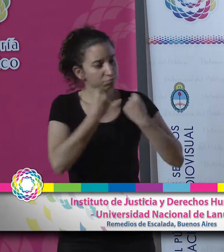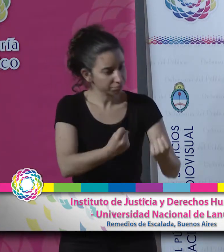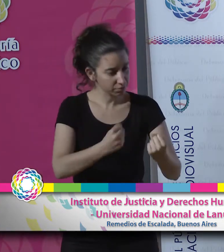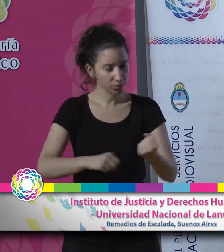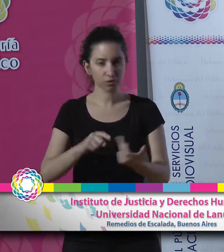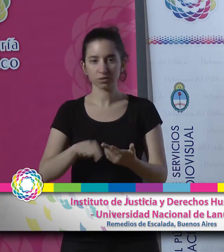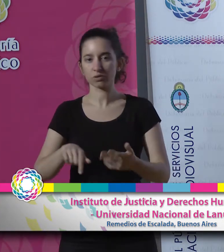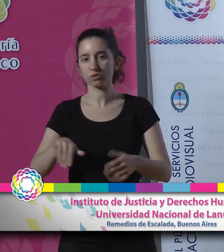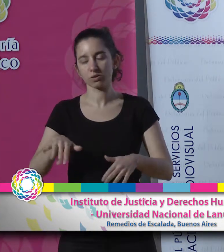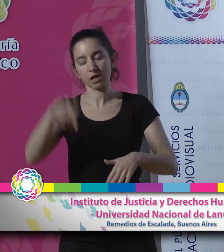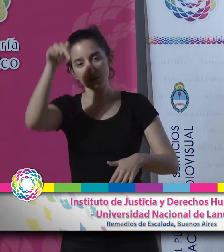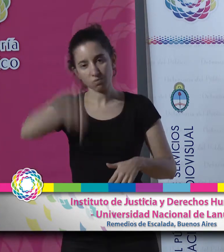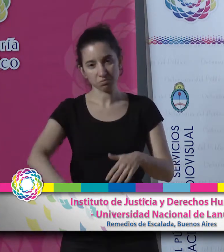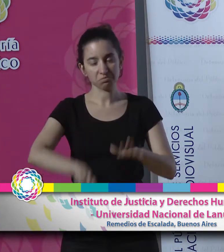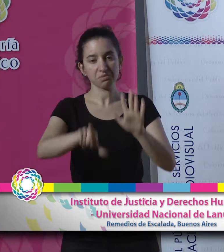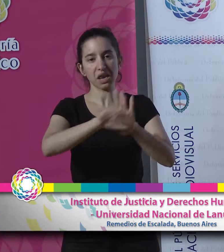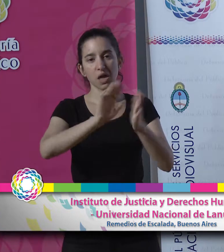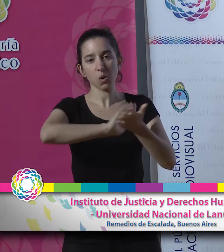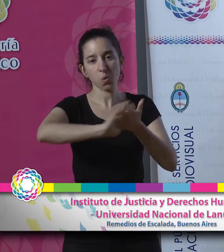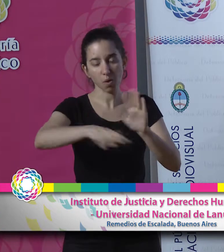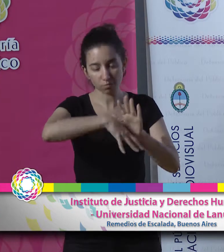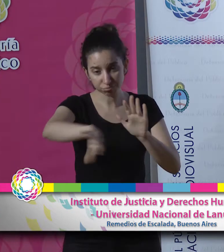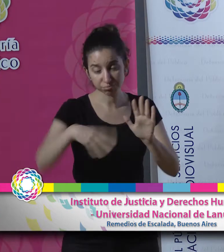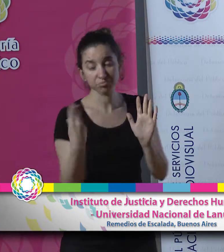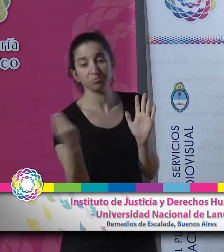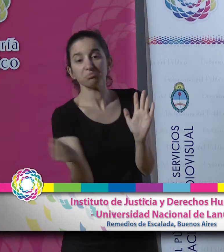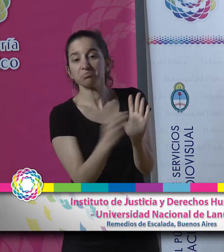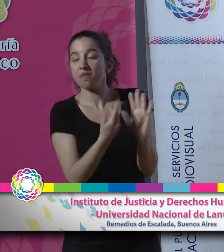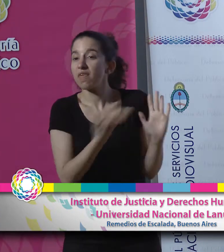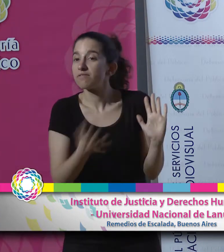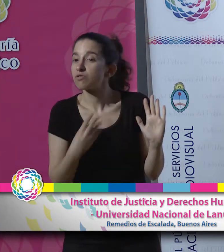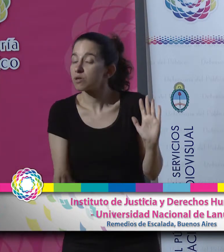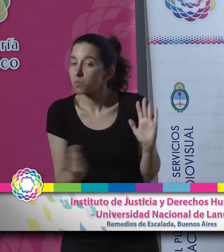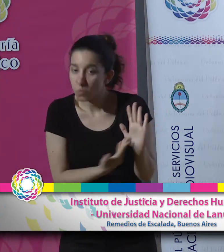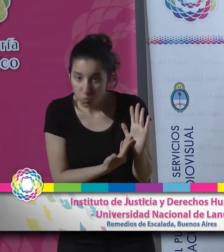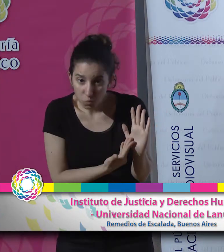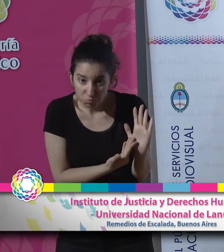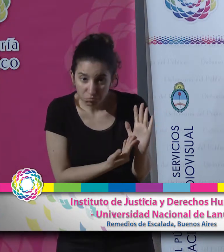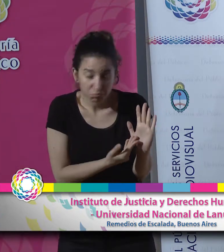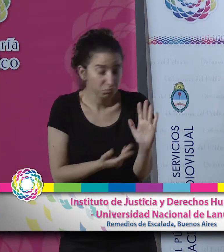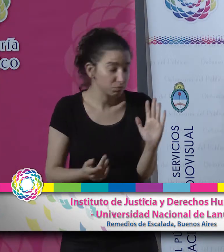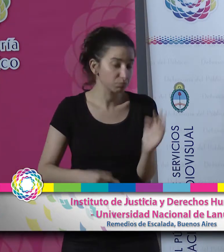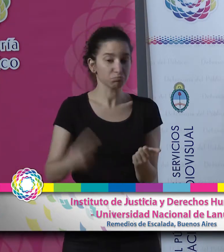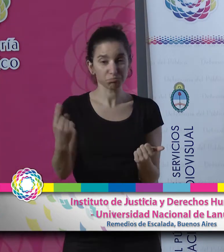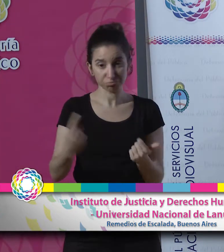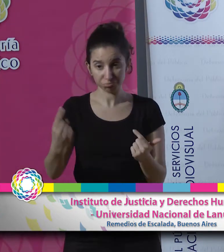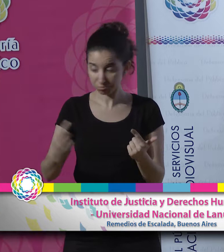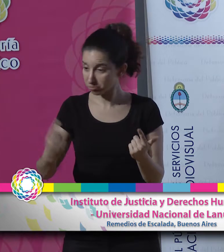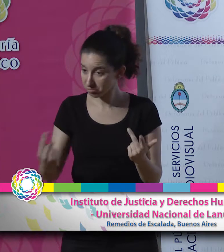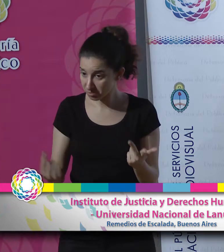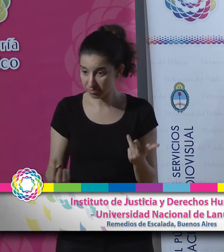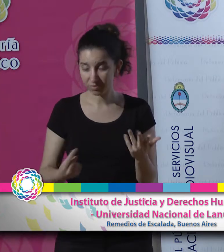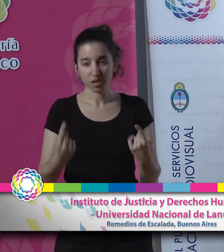que el lugar va a tener en el nuevo planteamiento de la ley que supuestamente se está discutiendo todos los accesos que se han pedido tener